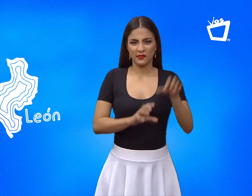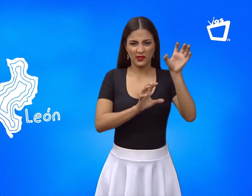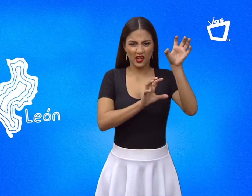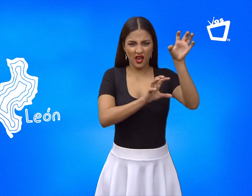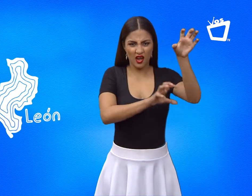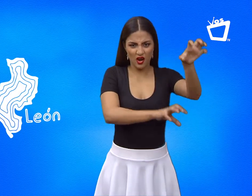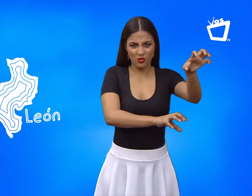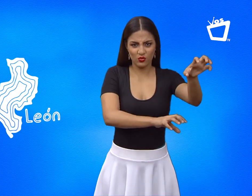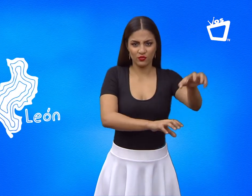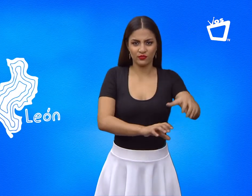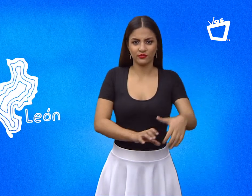León.